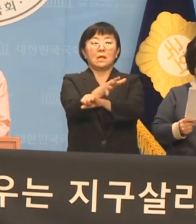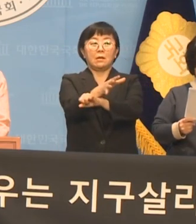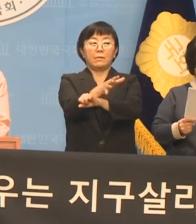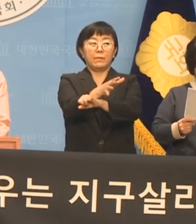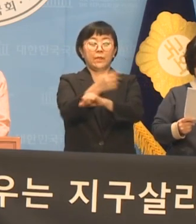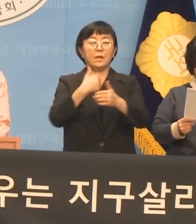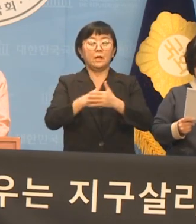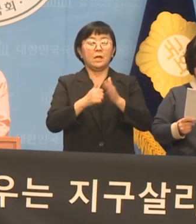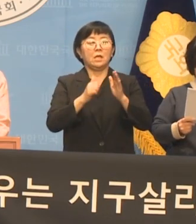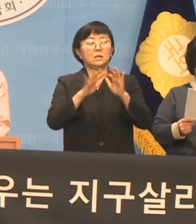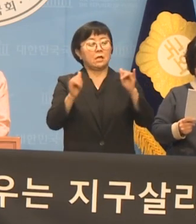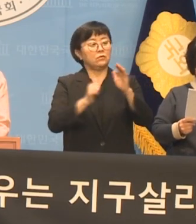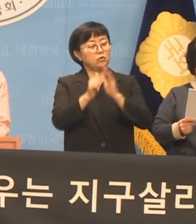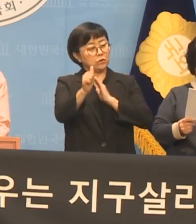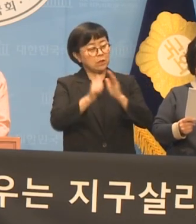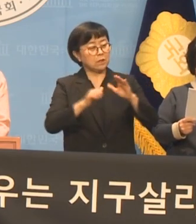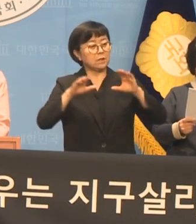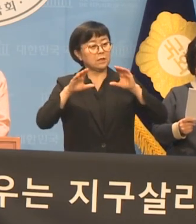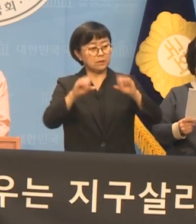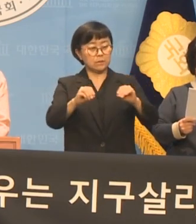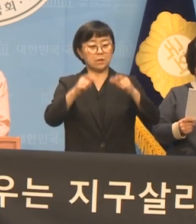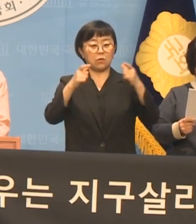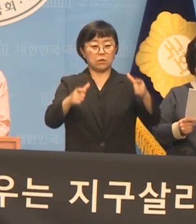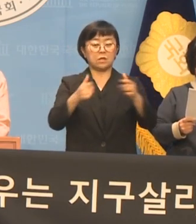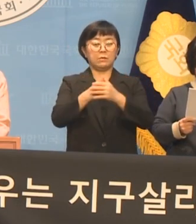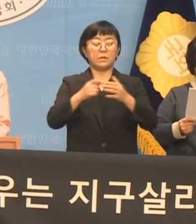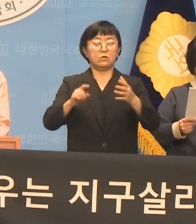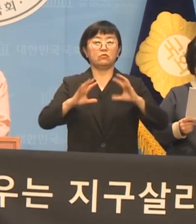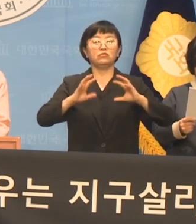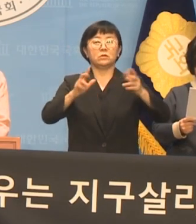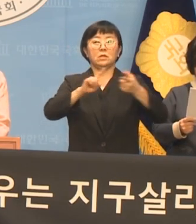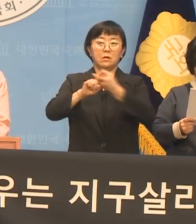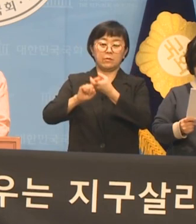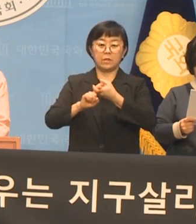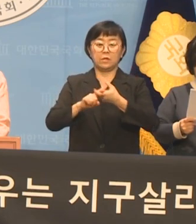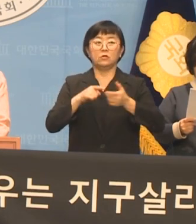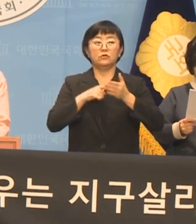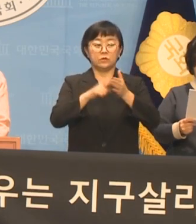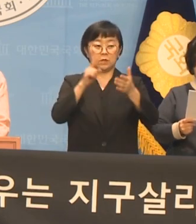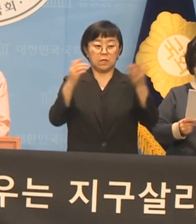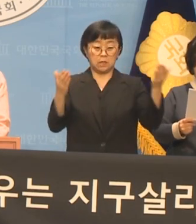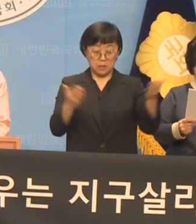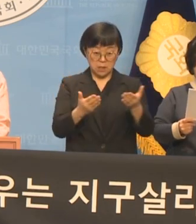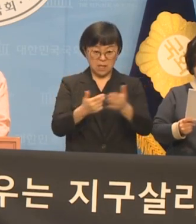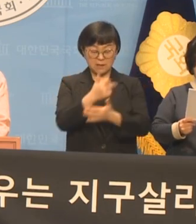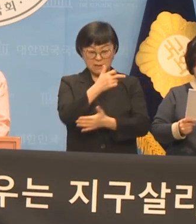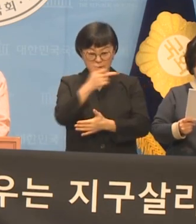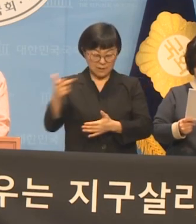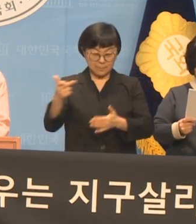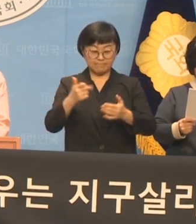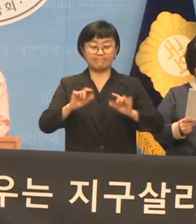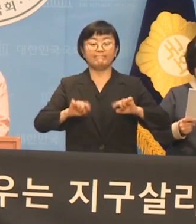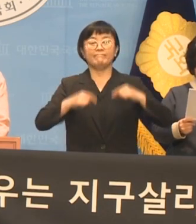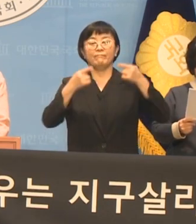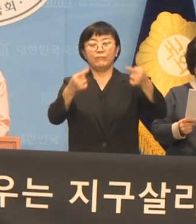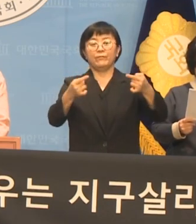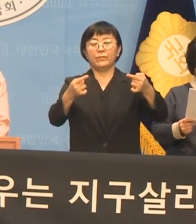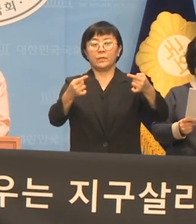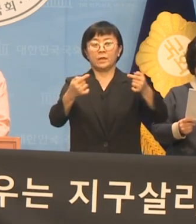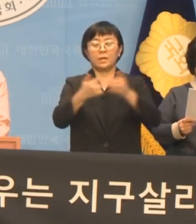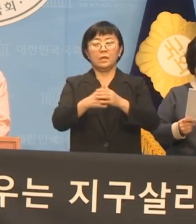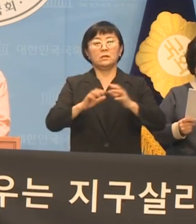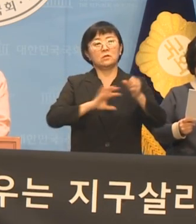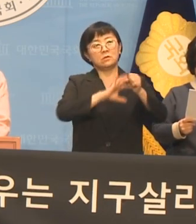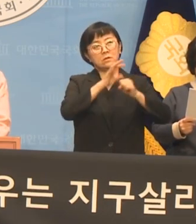인간 출입 금지 땅으로 만들어 국제연합에서 추진하는 일에 크게 이바지하도록 하여